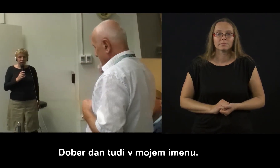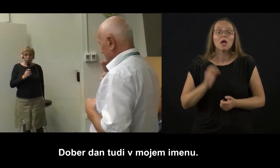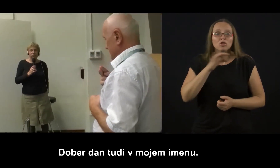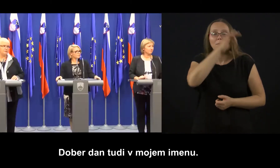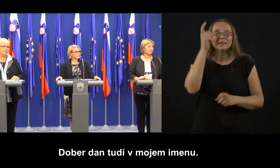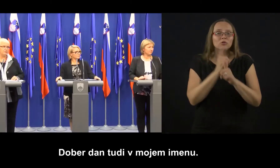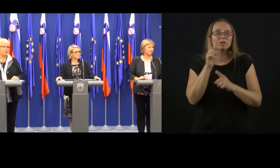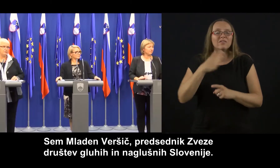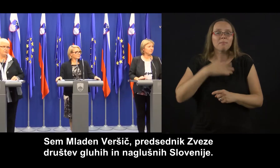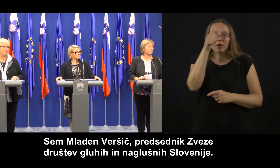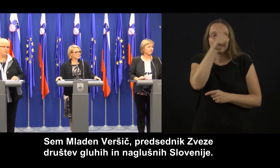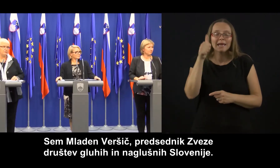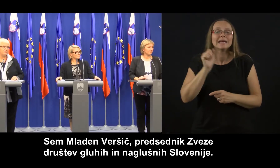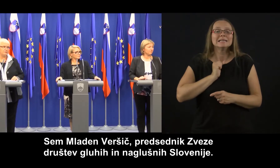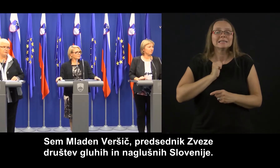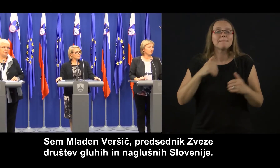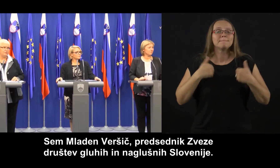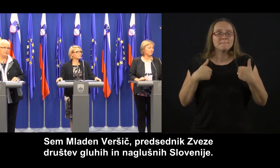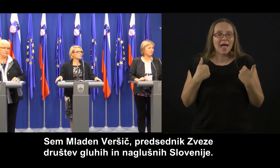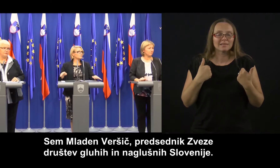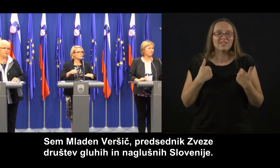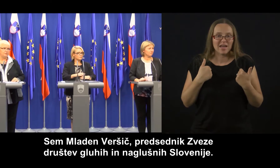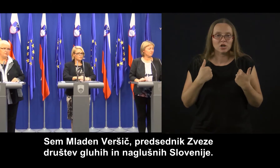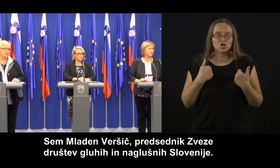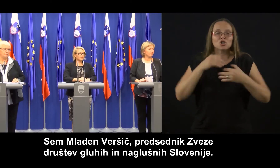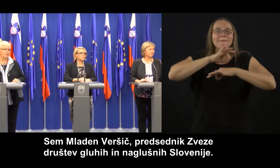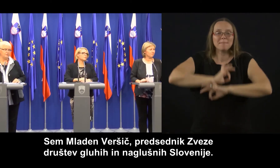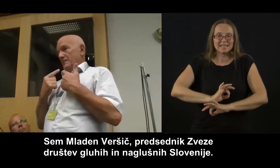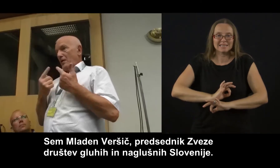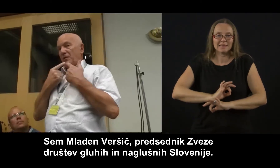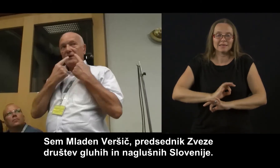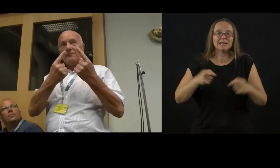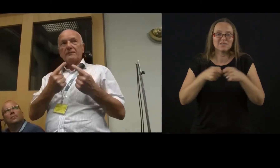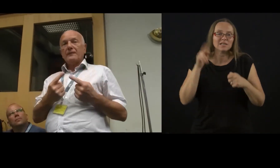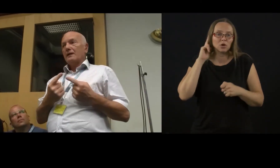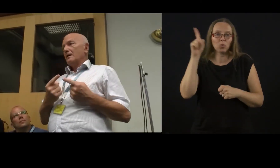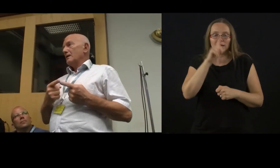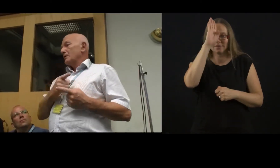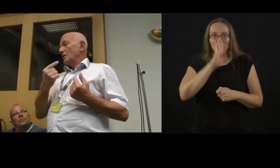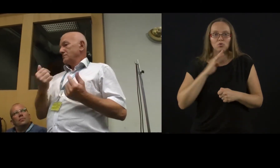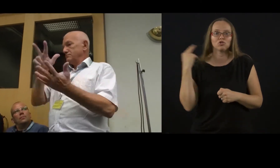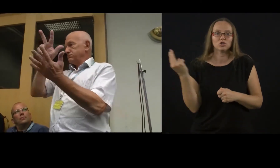Dobar dan, tudi v mojem imenu sem Mladen Beršič, predsednik Zveze društev gluhih in naglušnih Slovenije.